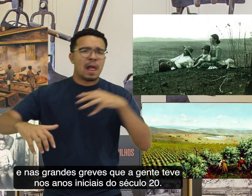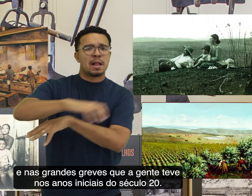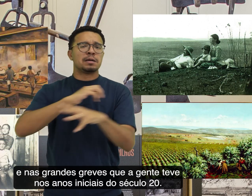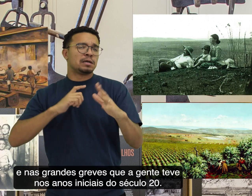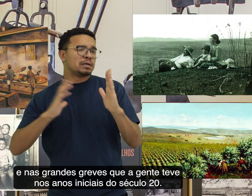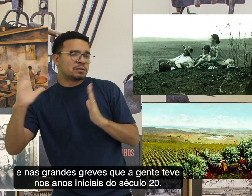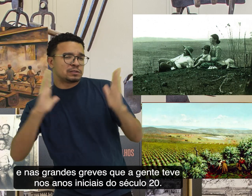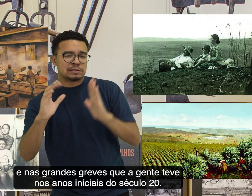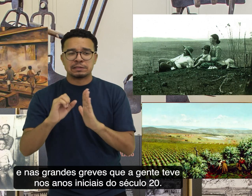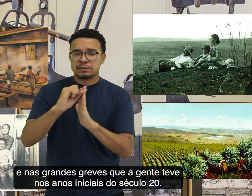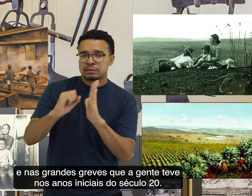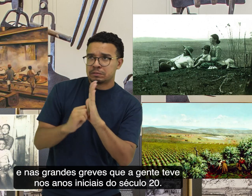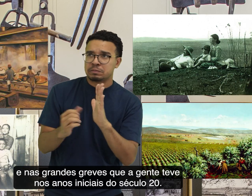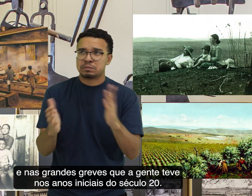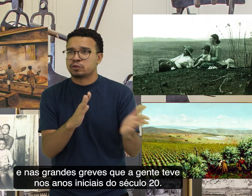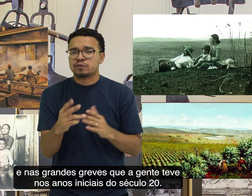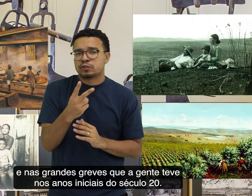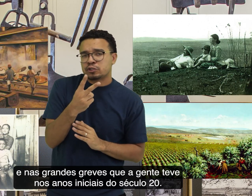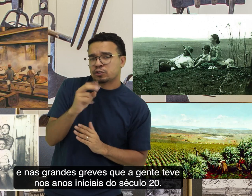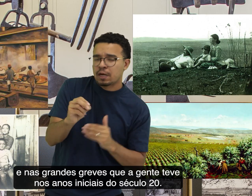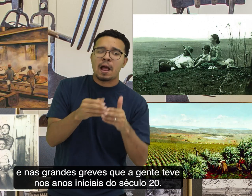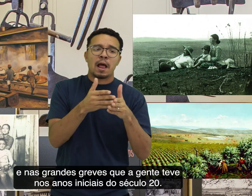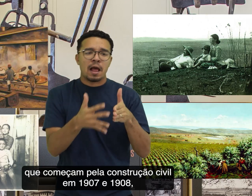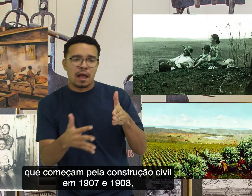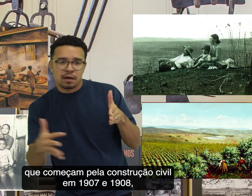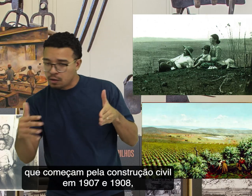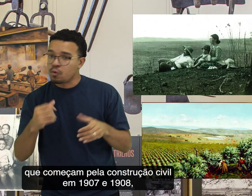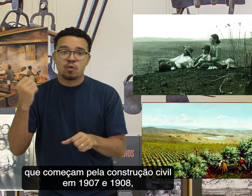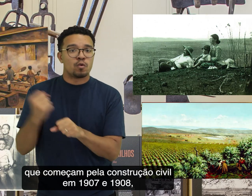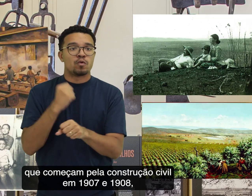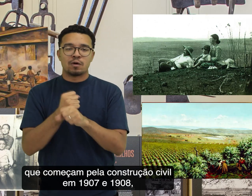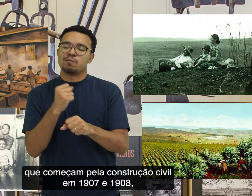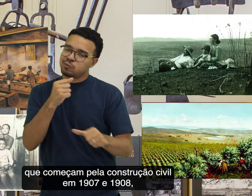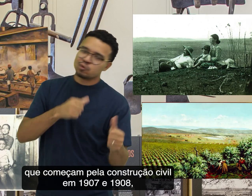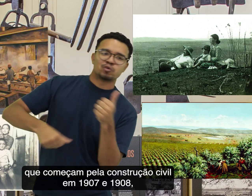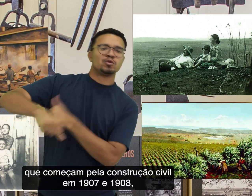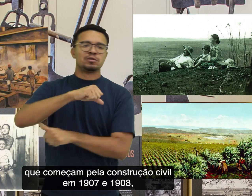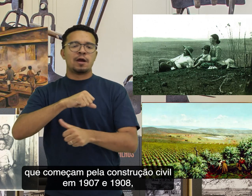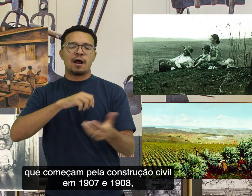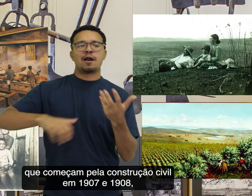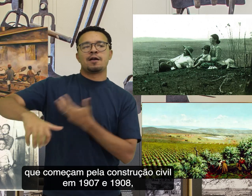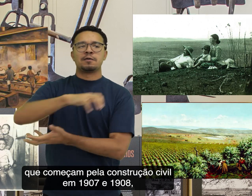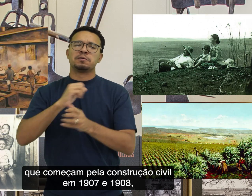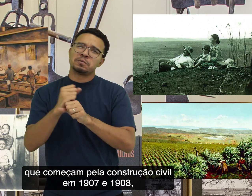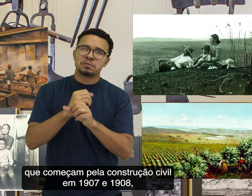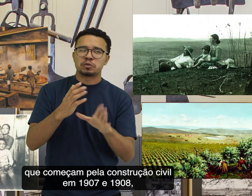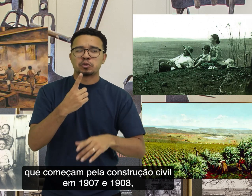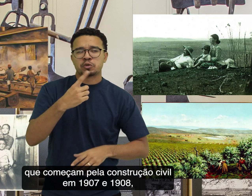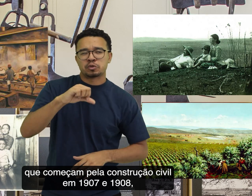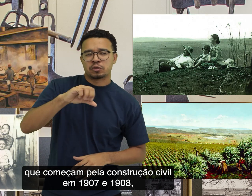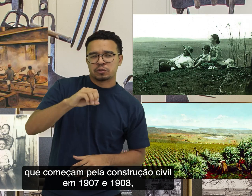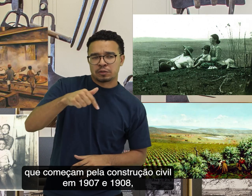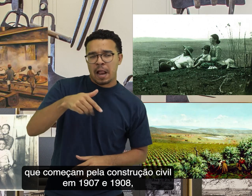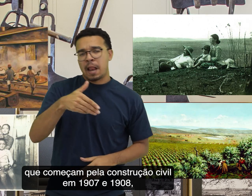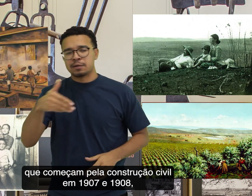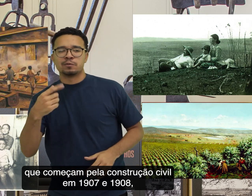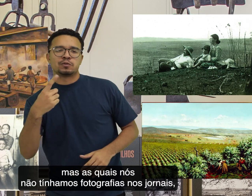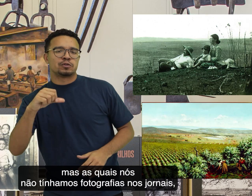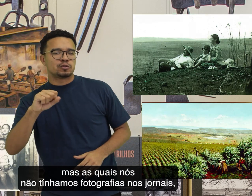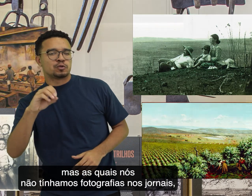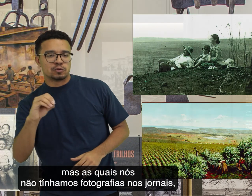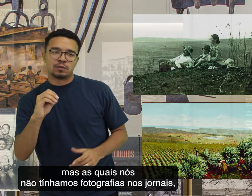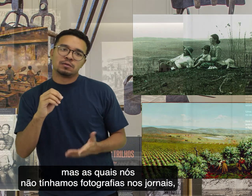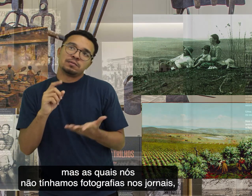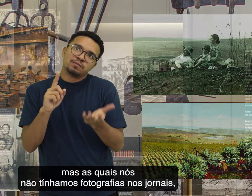grandes greves que a gente teve nos anos iniciais do século XX, que começam pela construção civil em